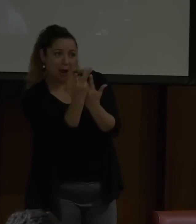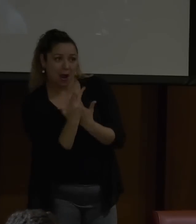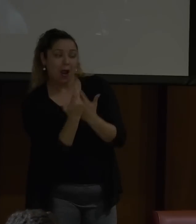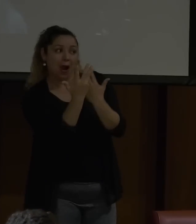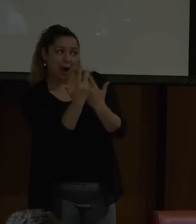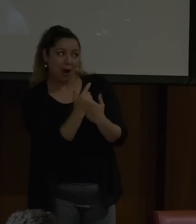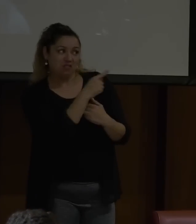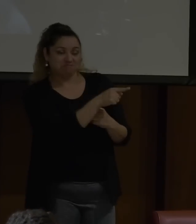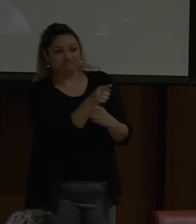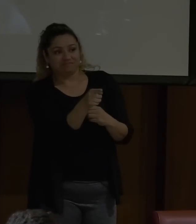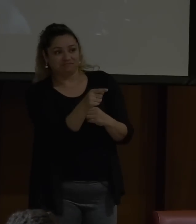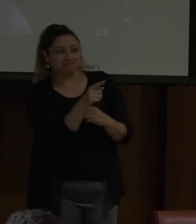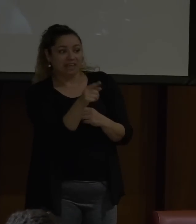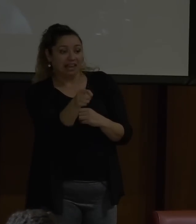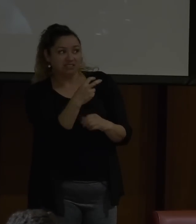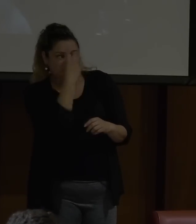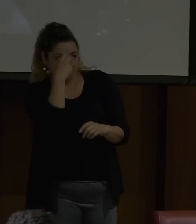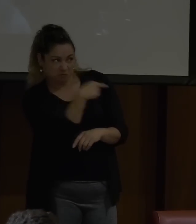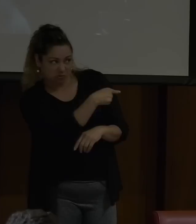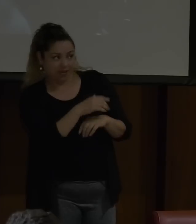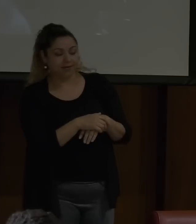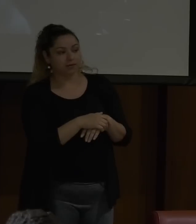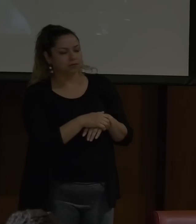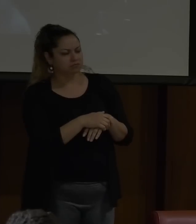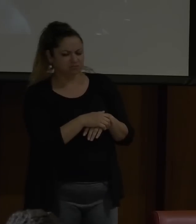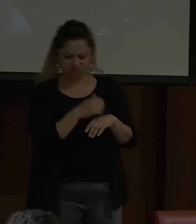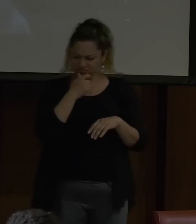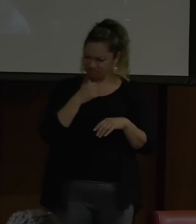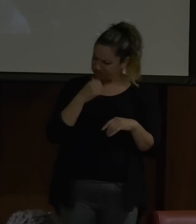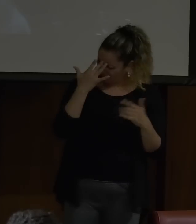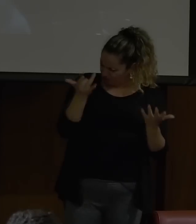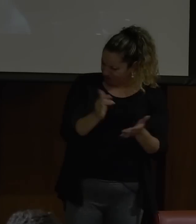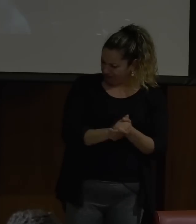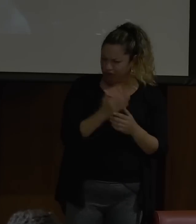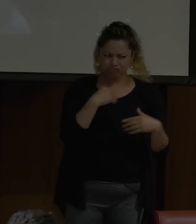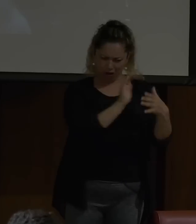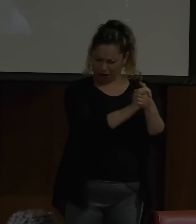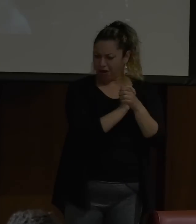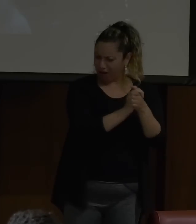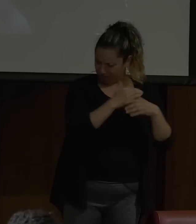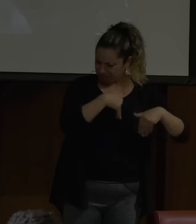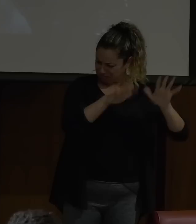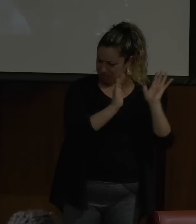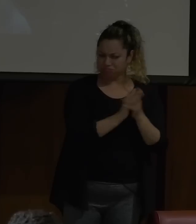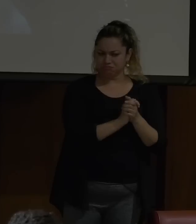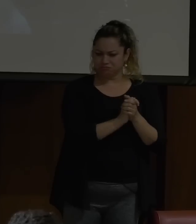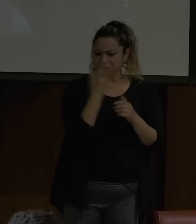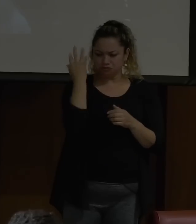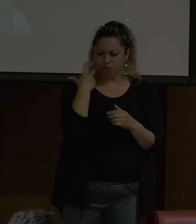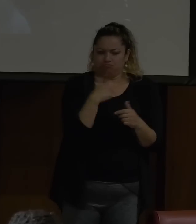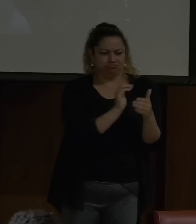no le hablaba, pero vive resentida con usted. ¿Pero y por qué? Si nosotros después fuimos amigos y nos